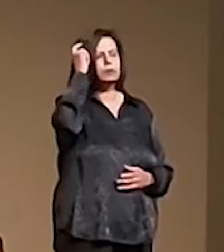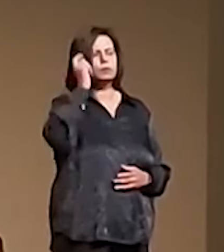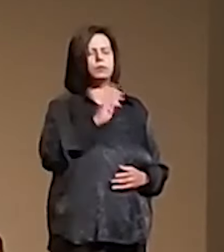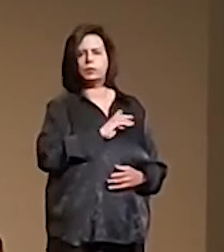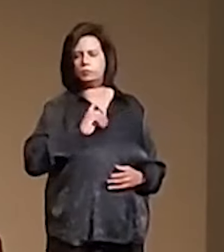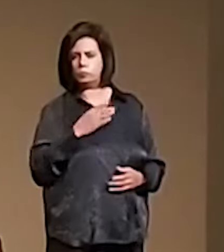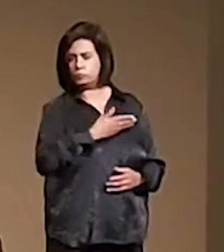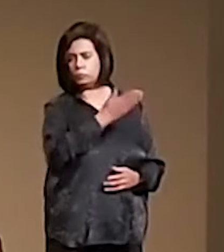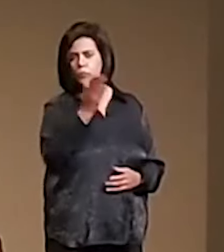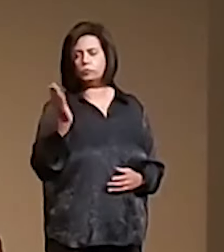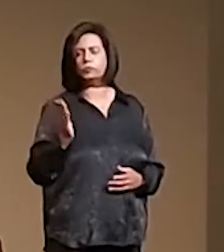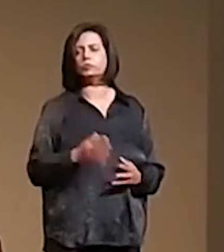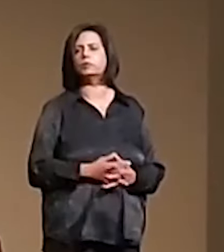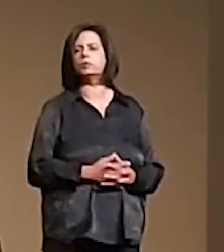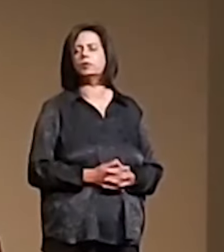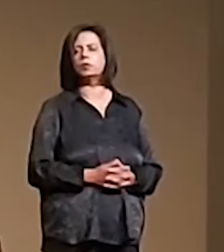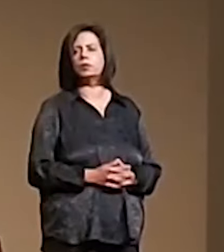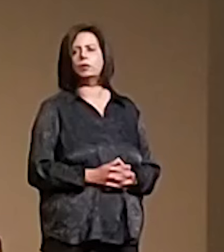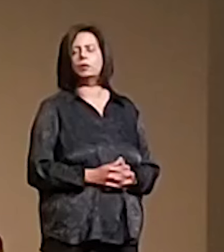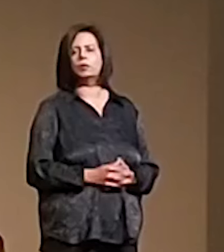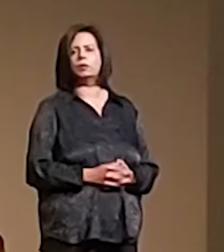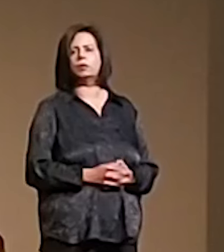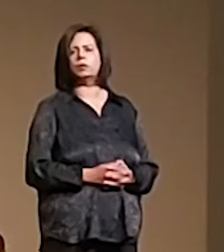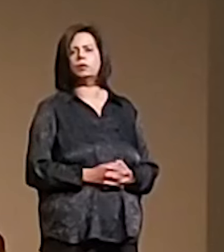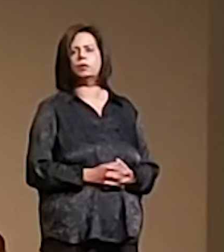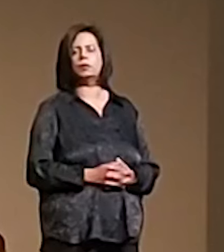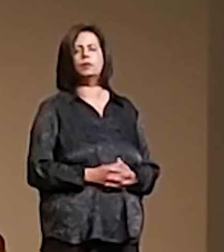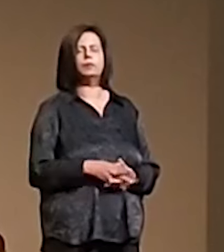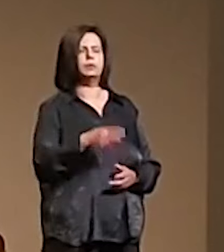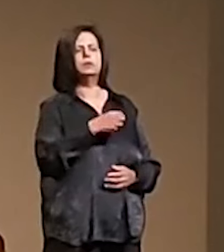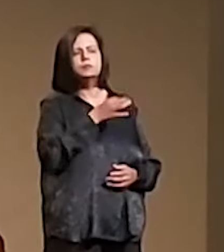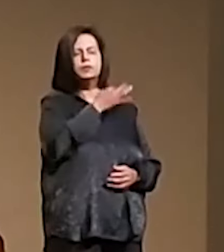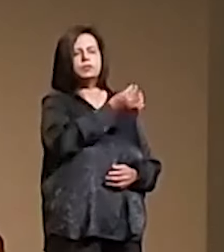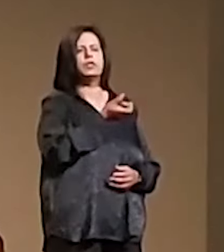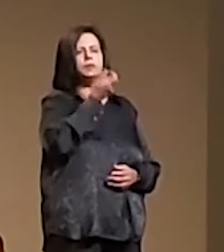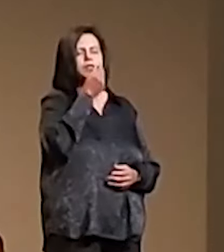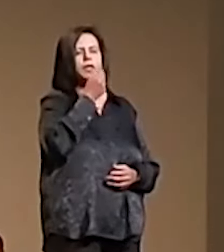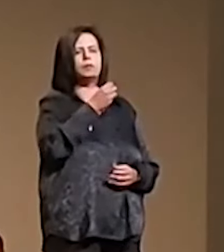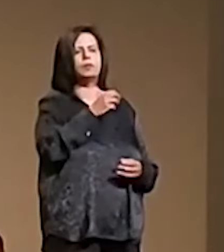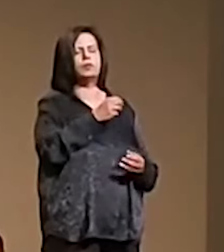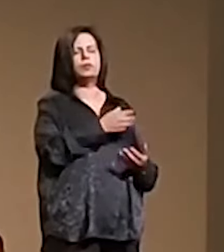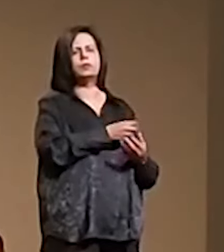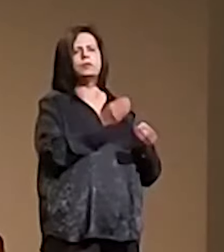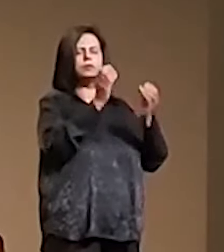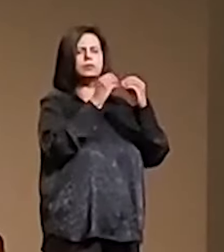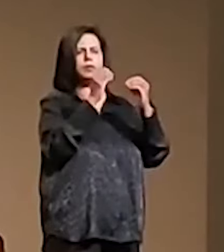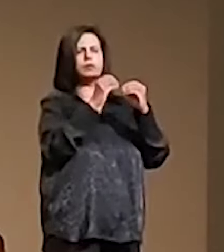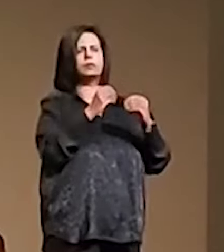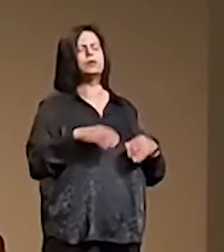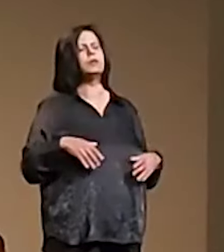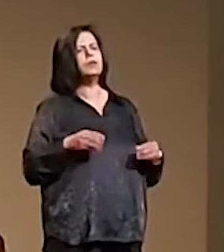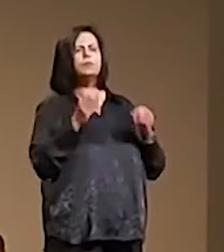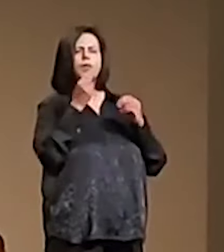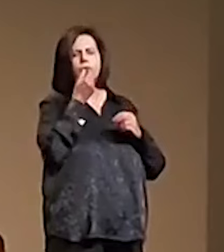Il a dit, quand on écoute hier, c'est qu'il dit. Il dit un médicament gratuit. Médicament dans l'hôpital, il